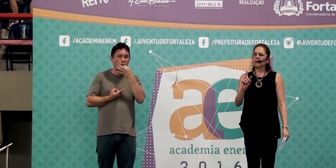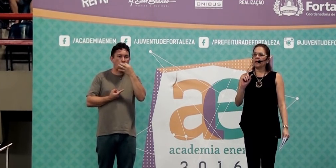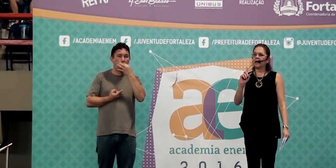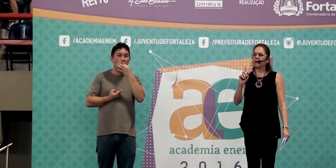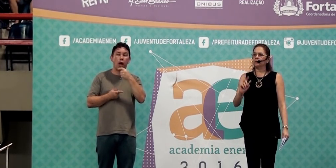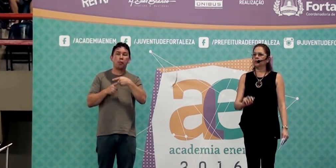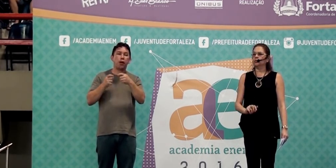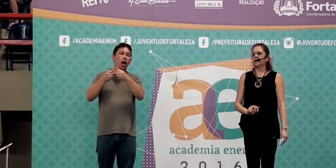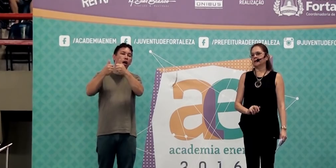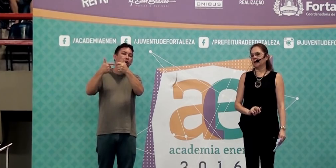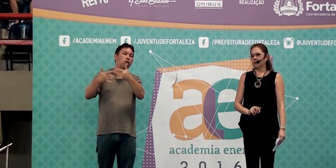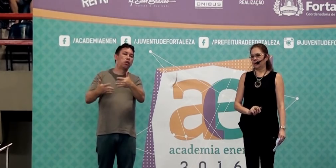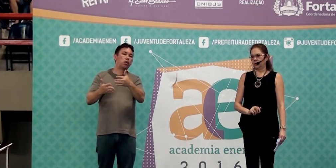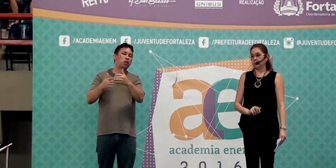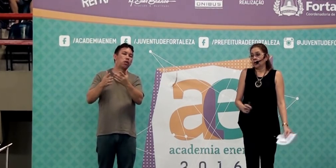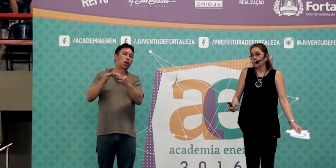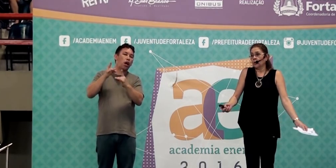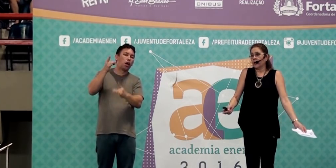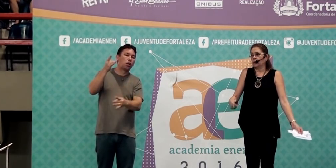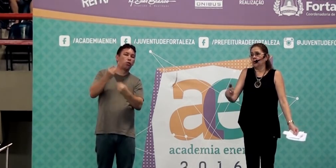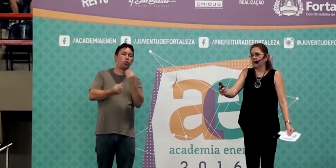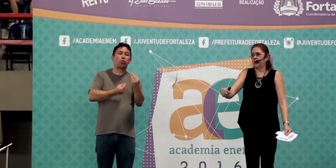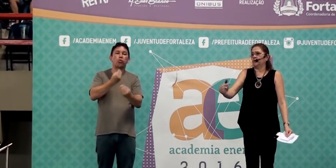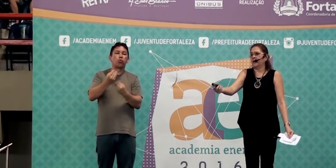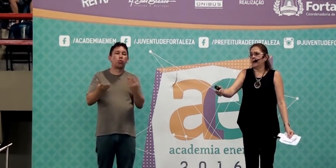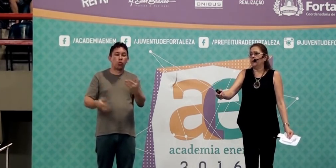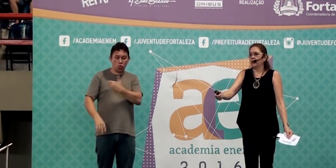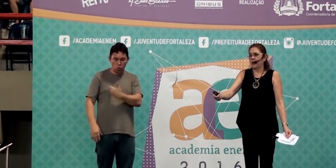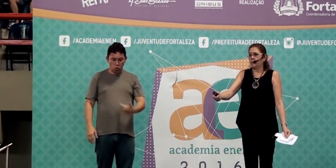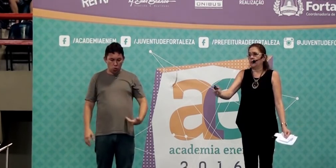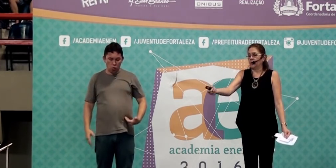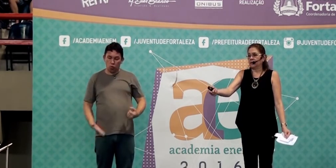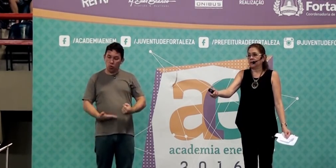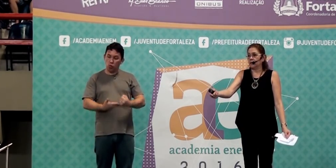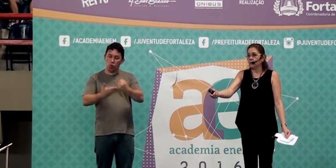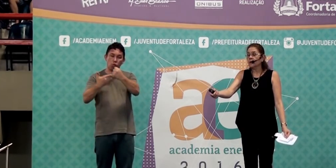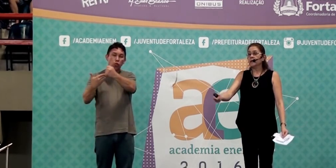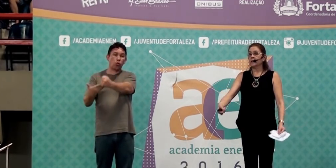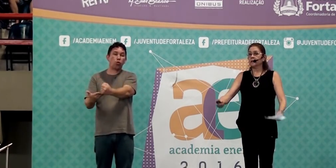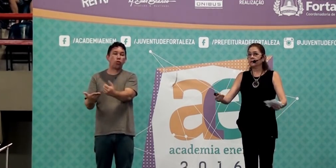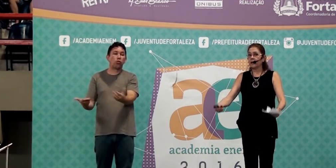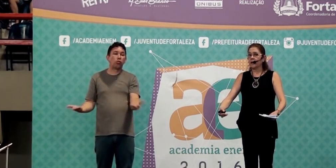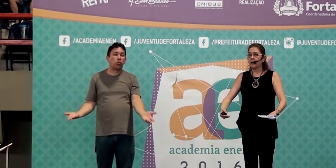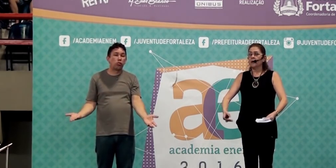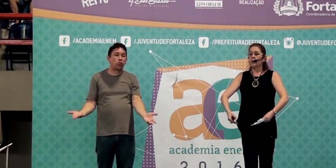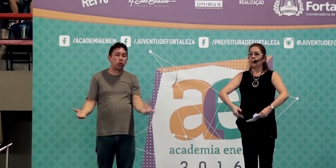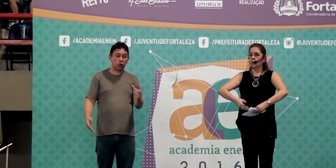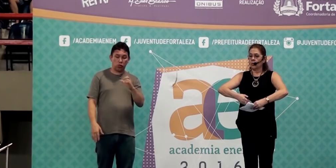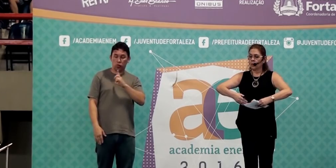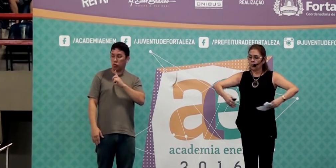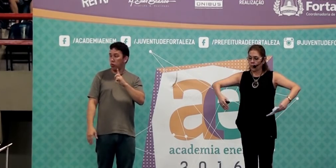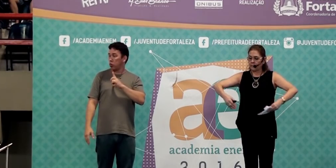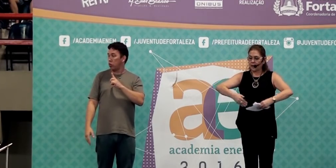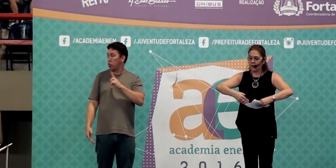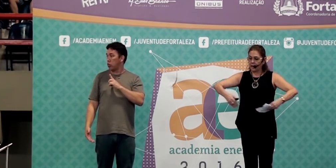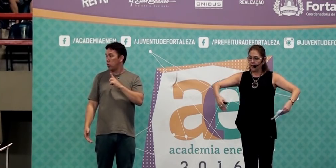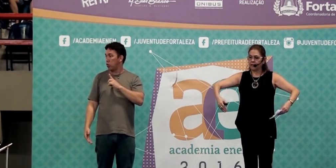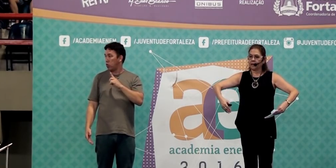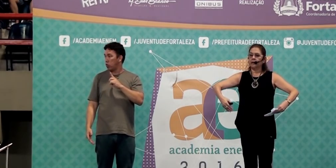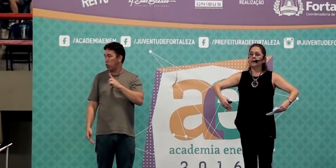teria explicado o detalhamento. E como é que o governo vai apoiar a população e ter